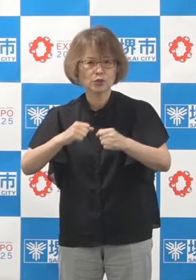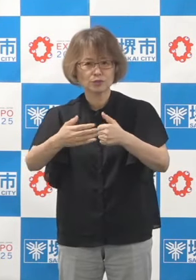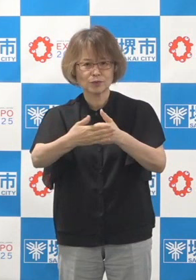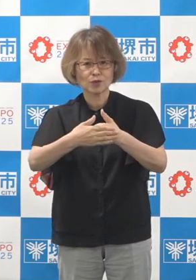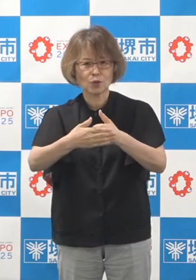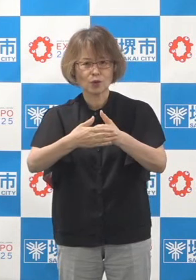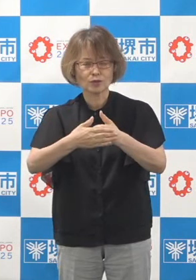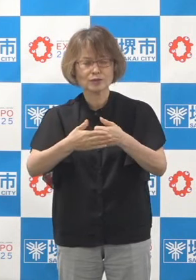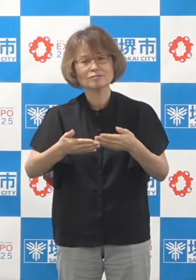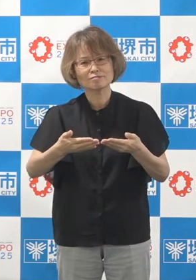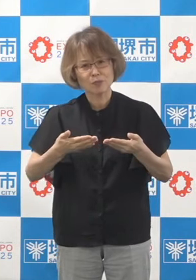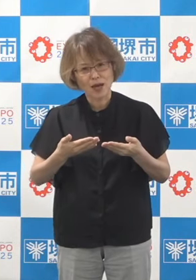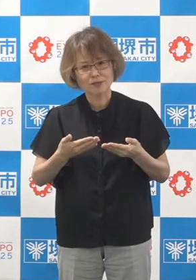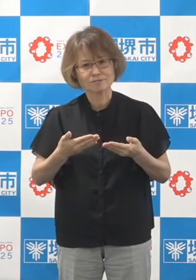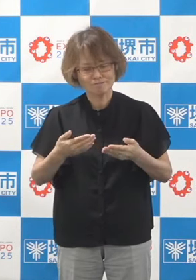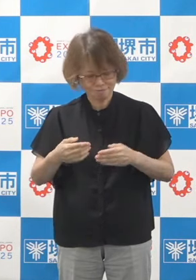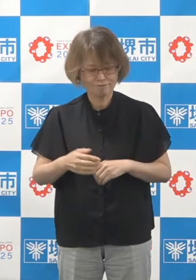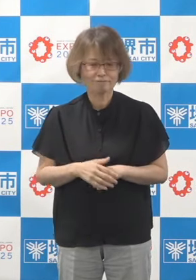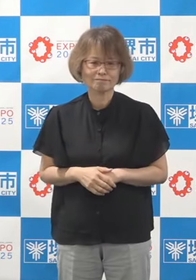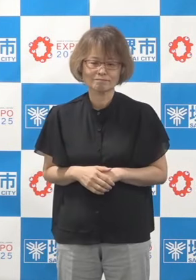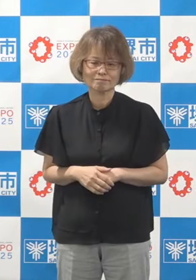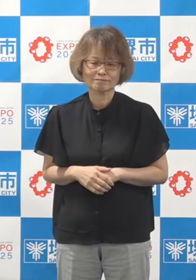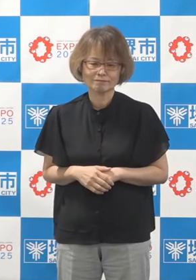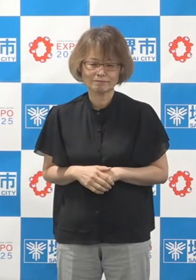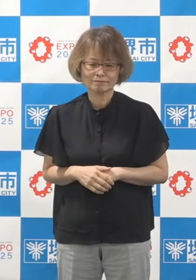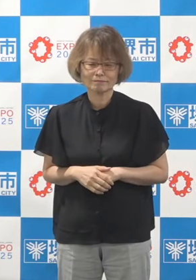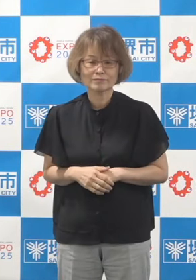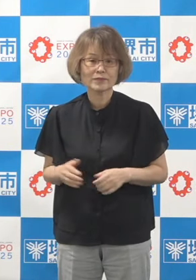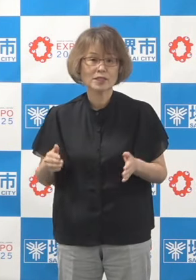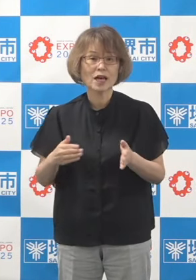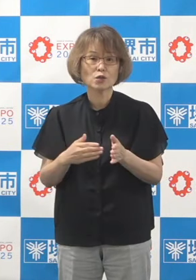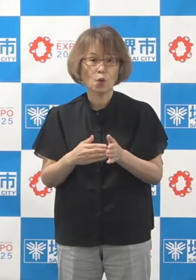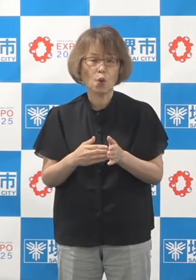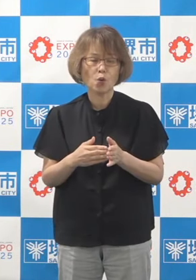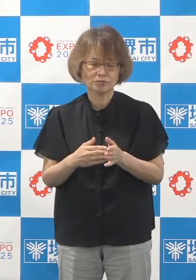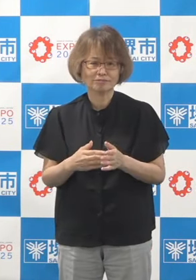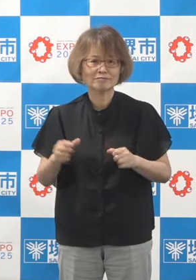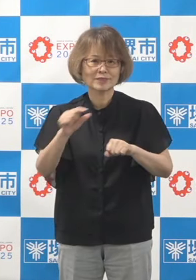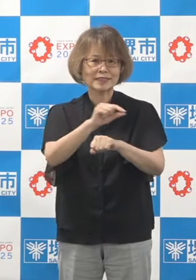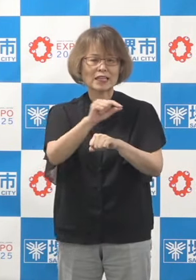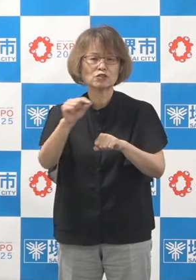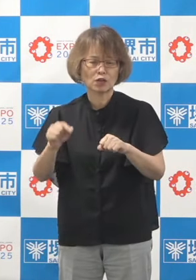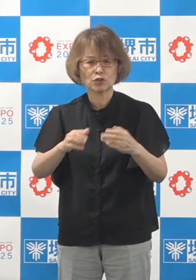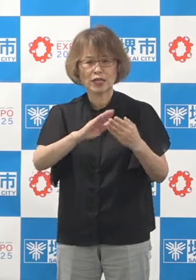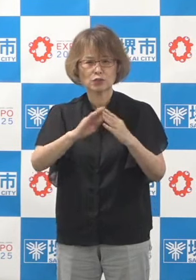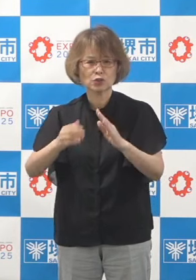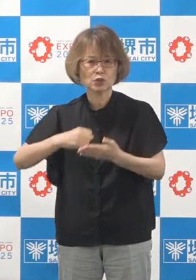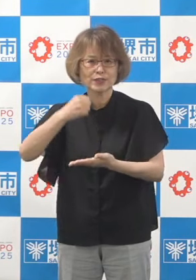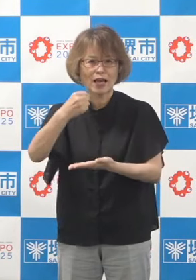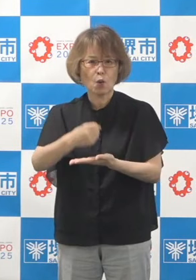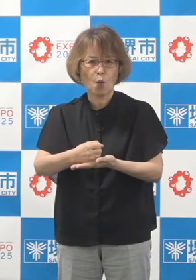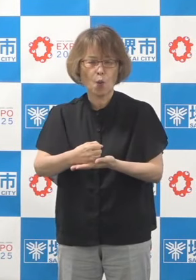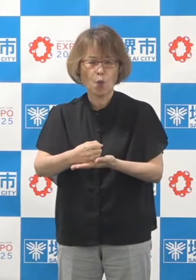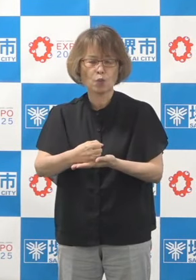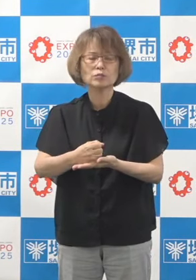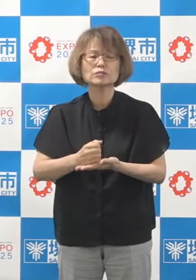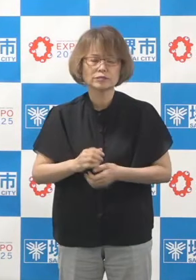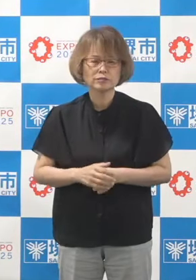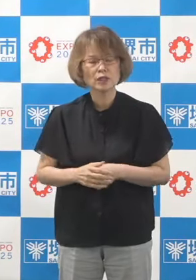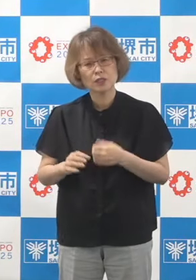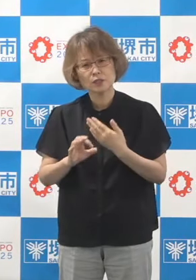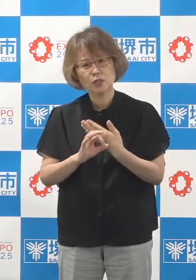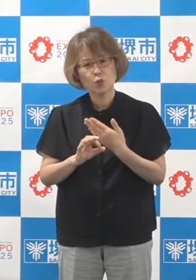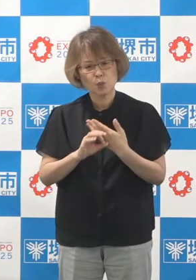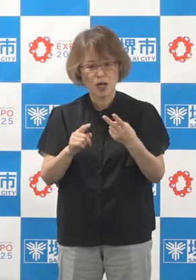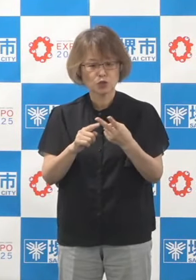ただきたいと考えております。最後、持続可能な都市の実現としましては、例えば